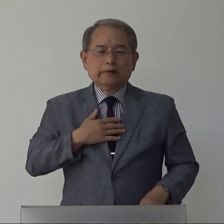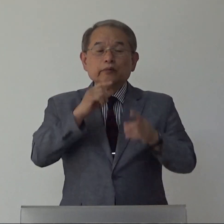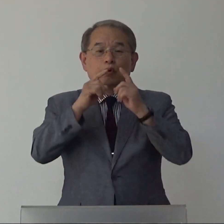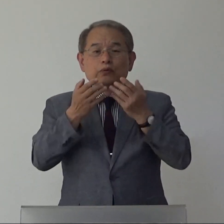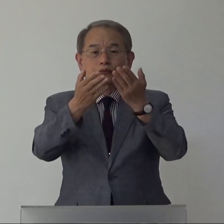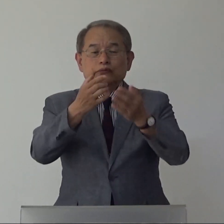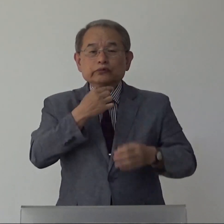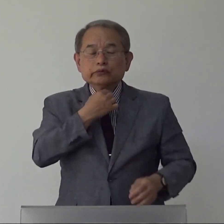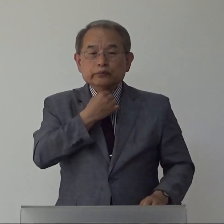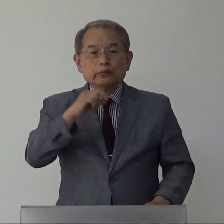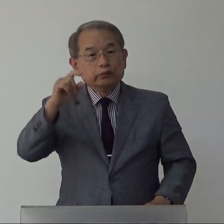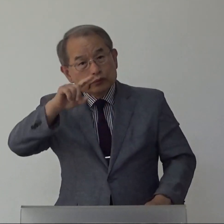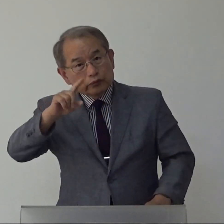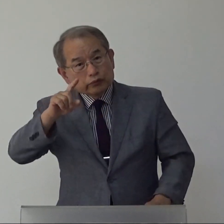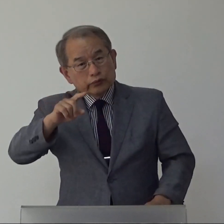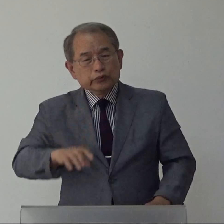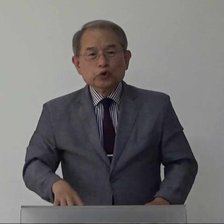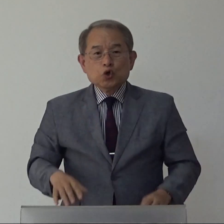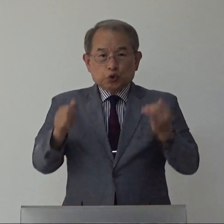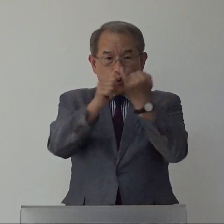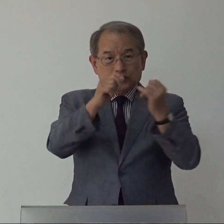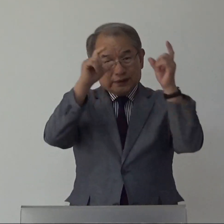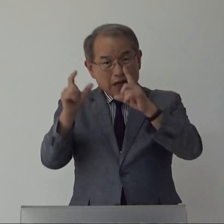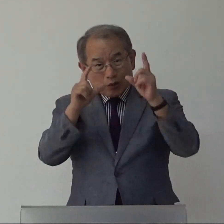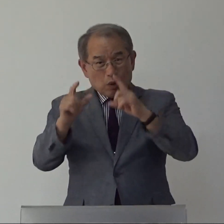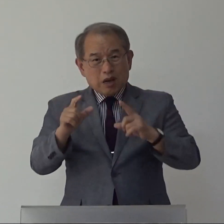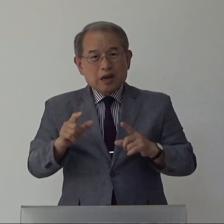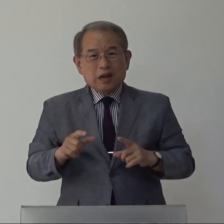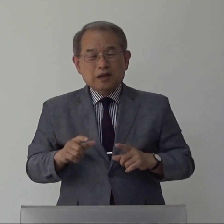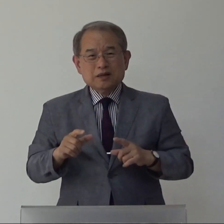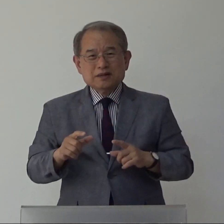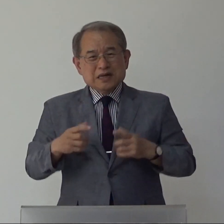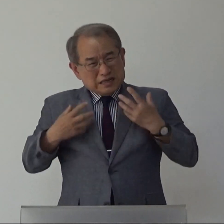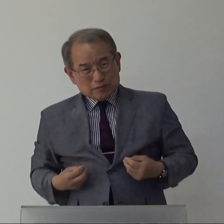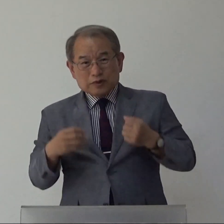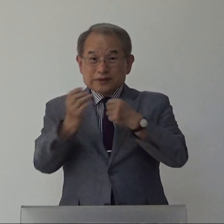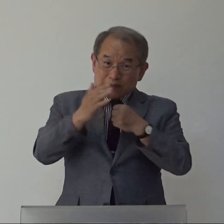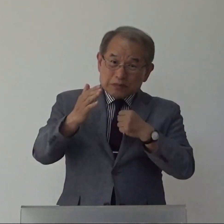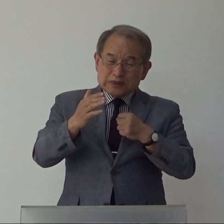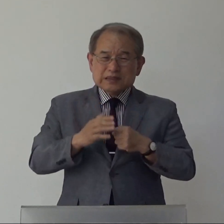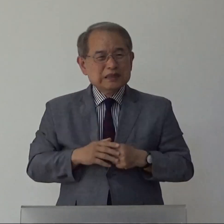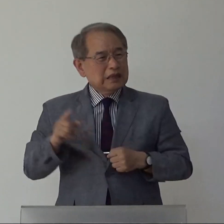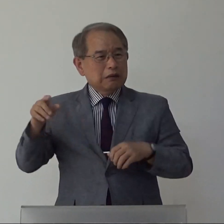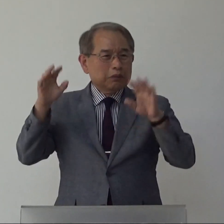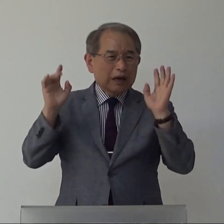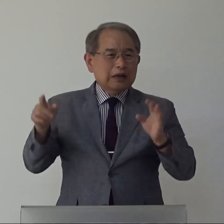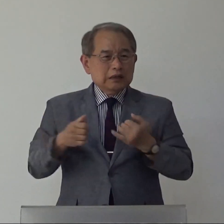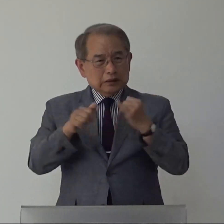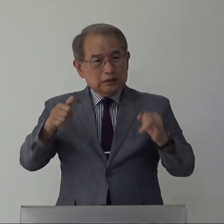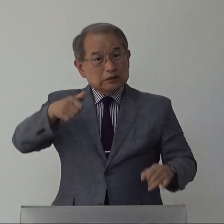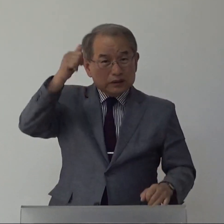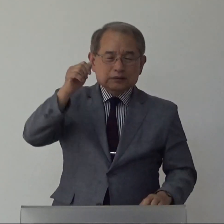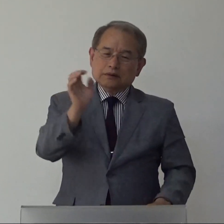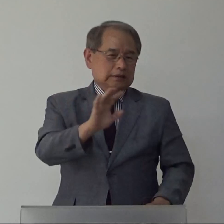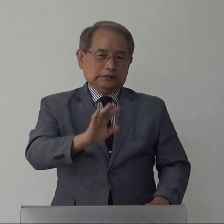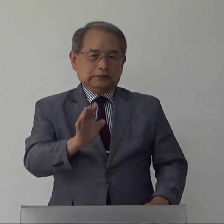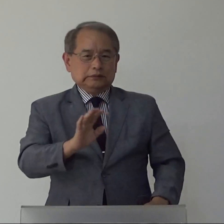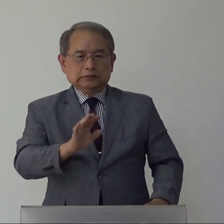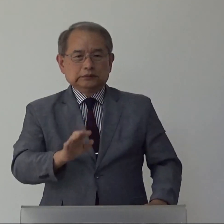그렇기 때문에 실망하게 됩니다. 그러나 오늘 제가 말씀드리고 싶은 것은 결혼해서